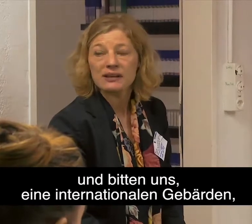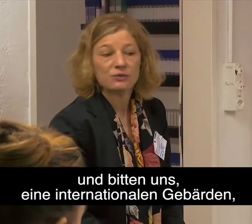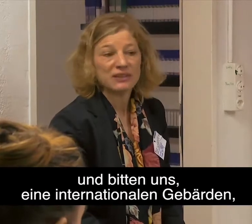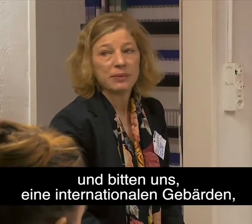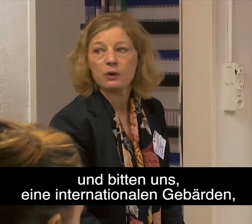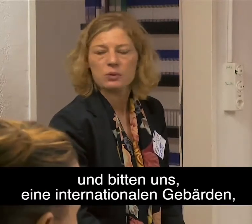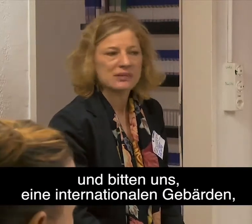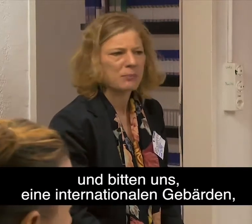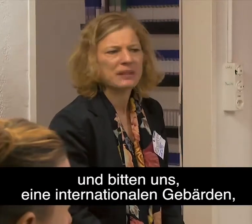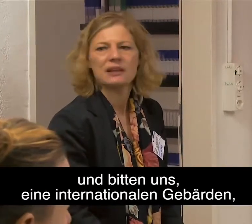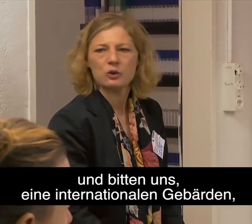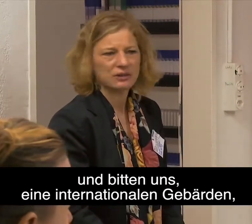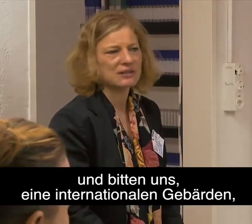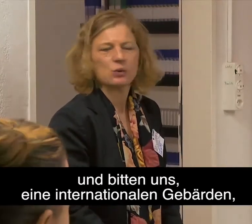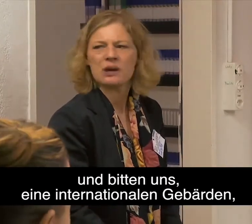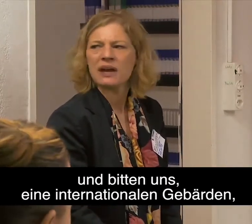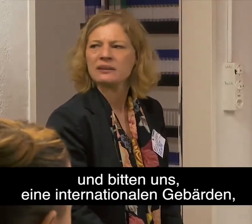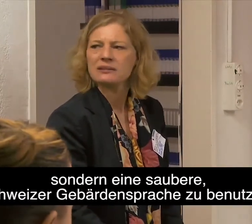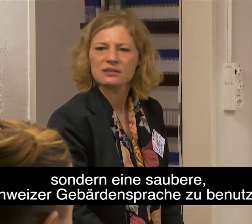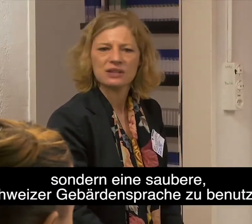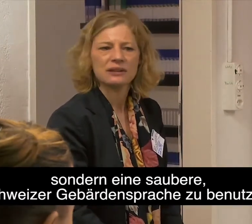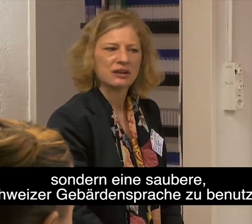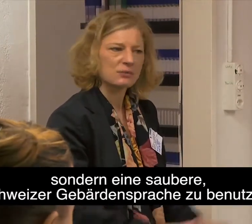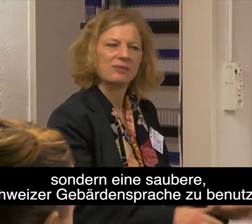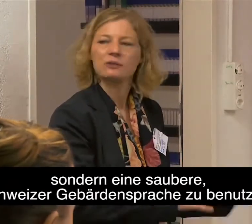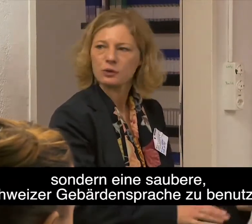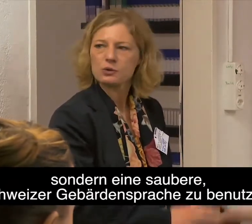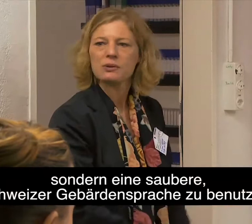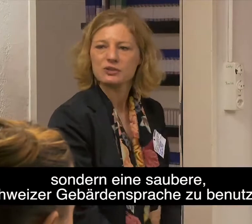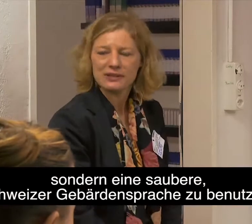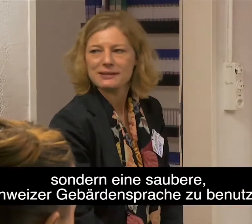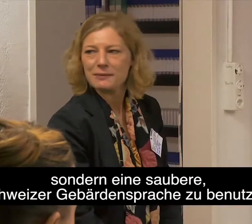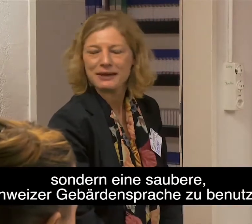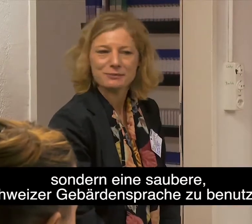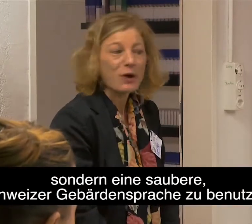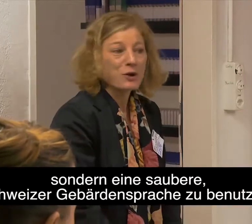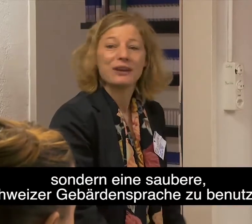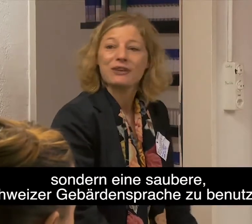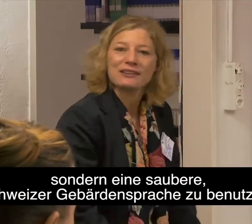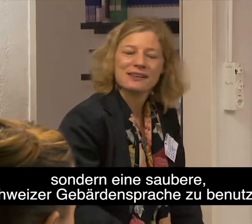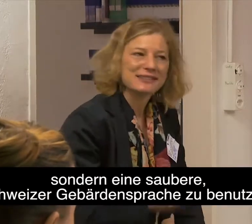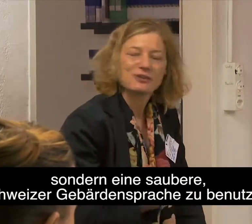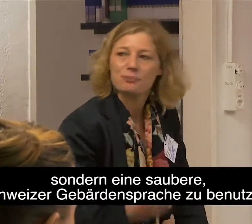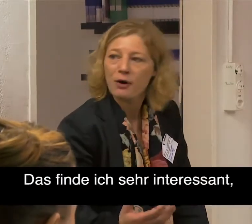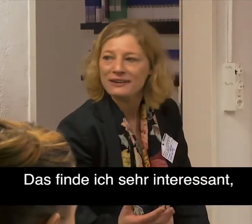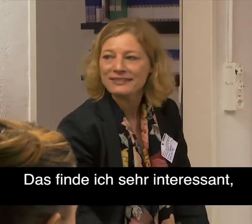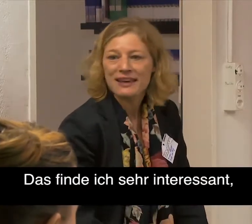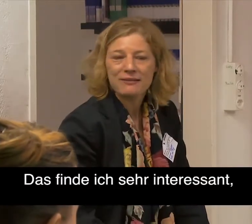auch so Feedback über und sagen, bitte nicht so gebärden, das ist international, wir haben doch super die Schweizer Gebärdensprache. Und ich finde das sehr spannend, weil